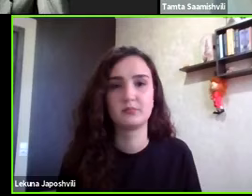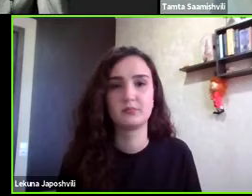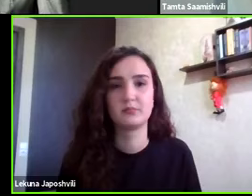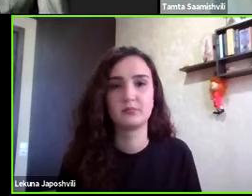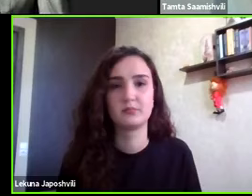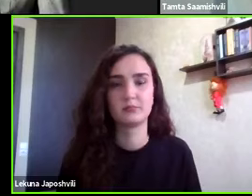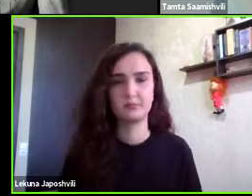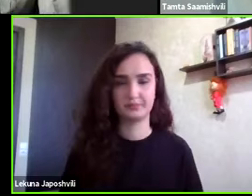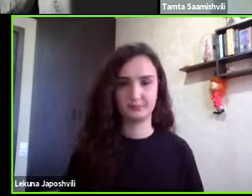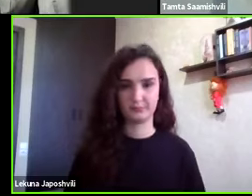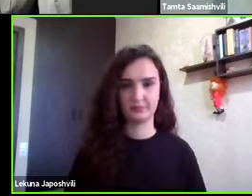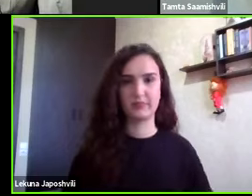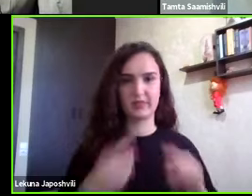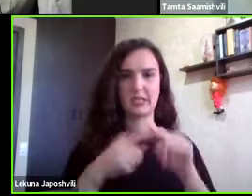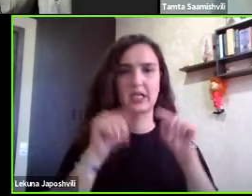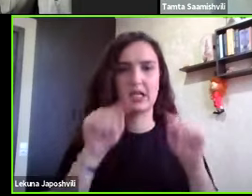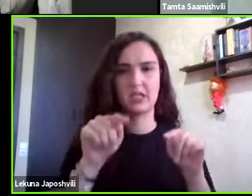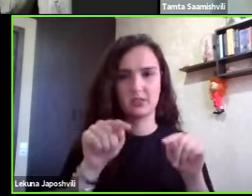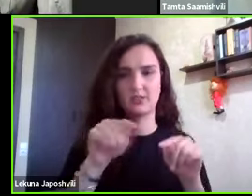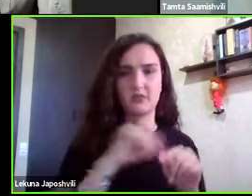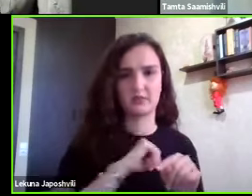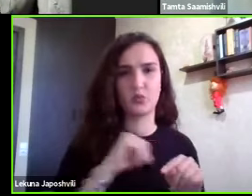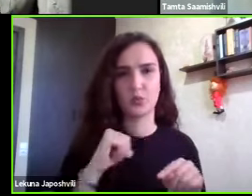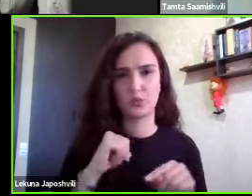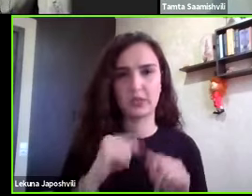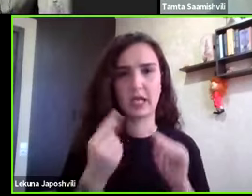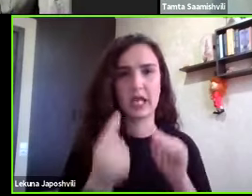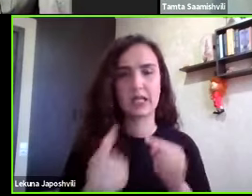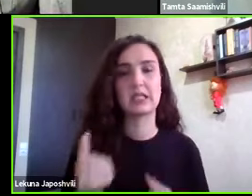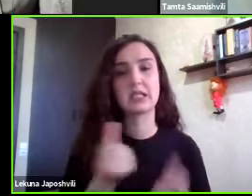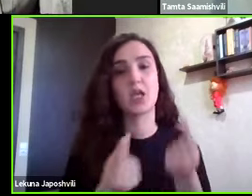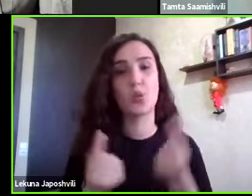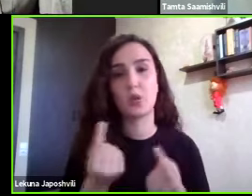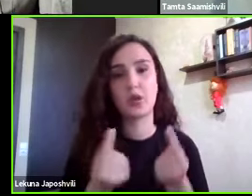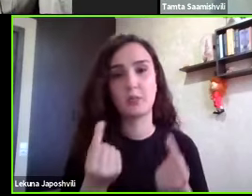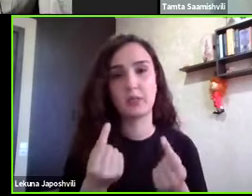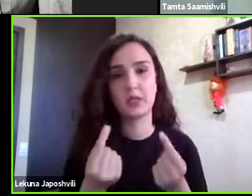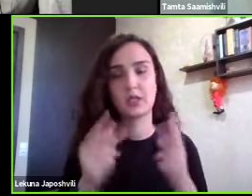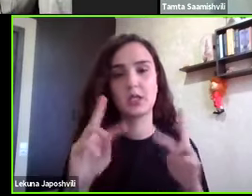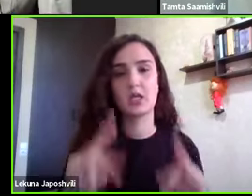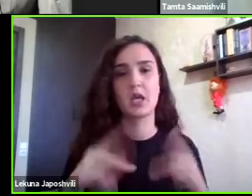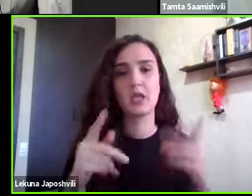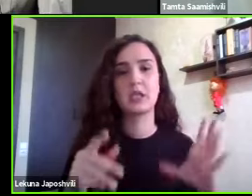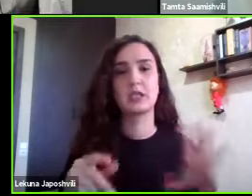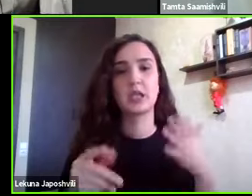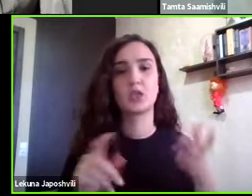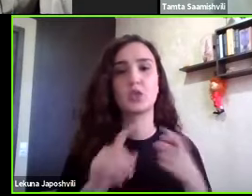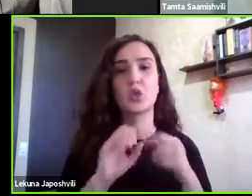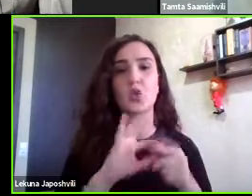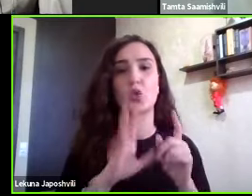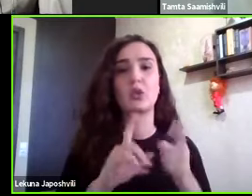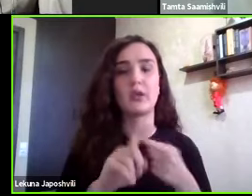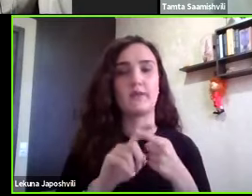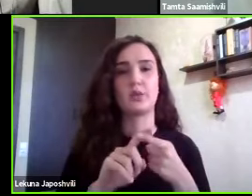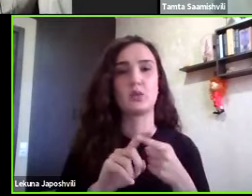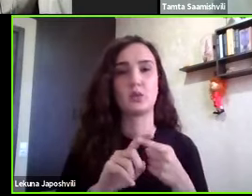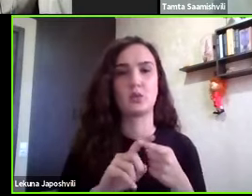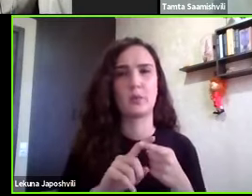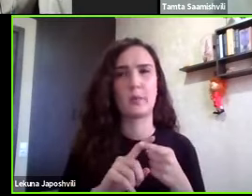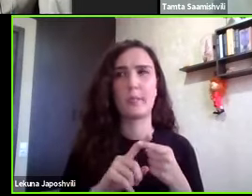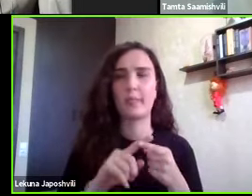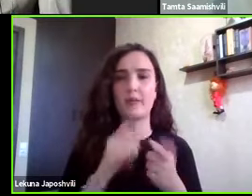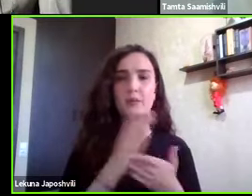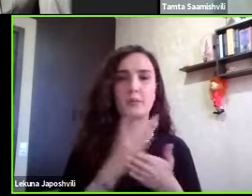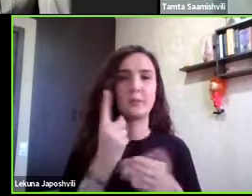ერება, ანუ ის გამომუშავებული ანტისხეულები გადატანილი კორონავირუსზე, აი რომელიც